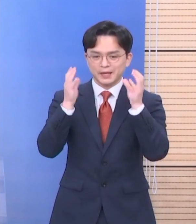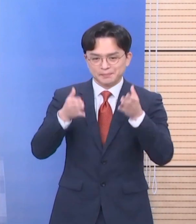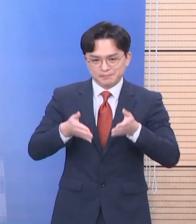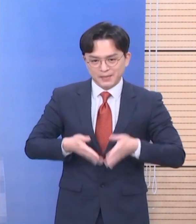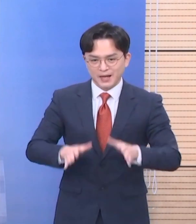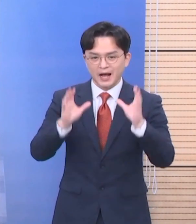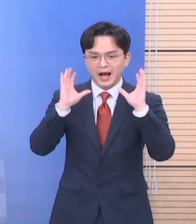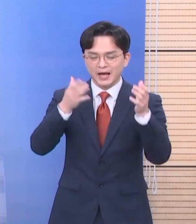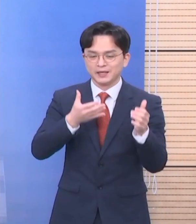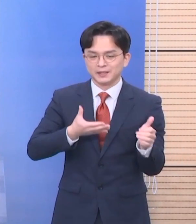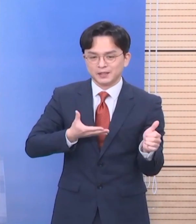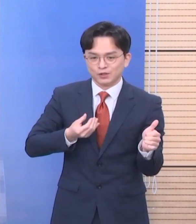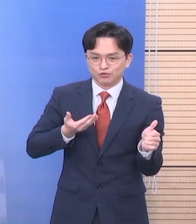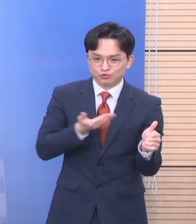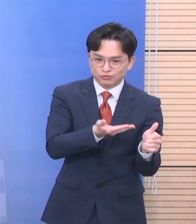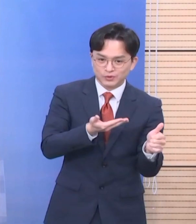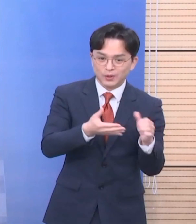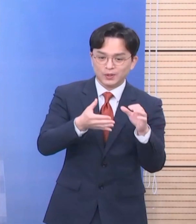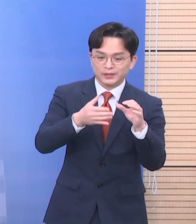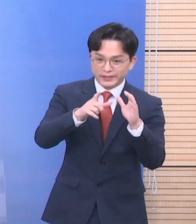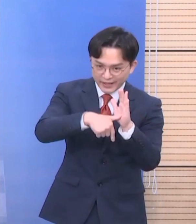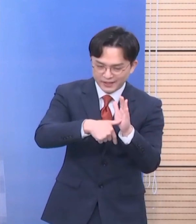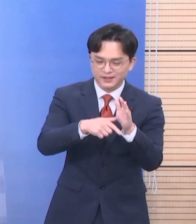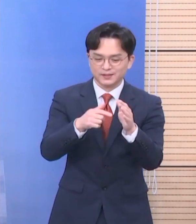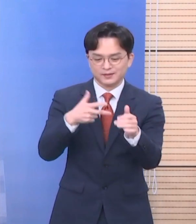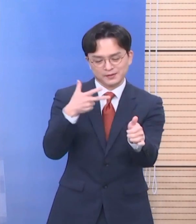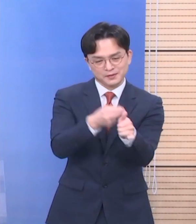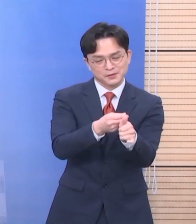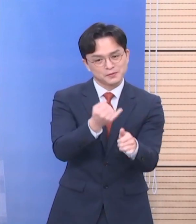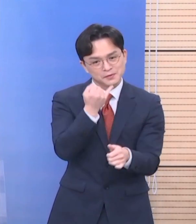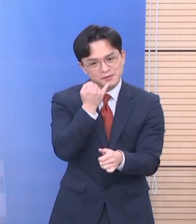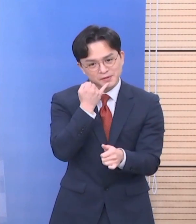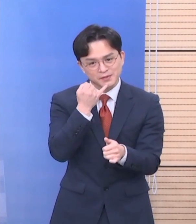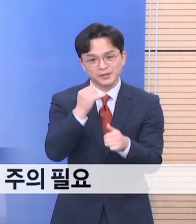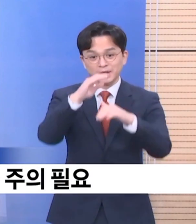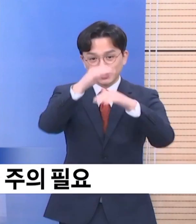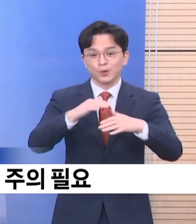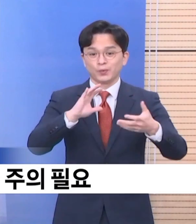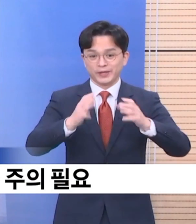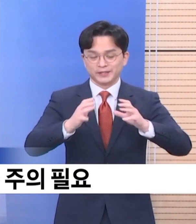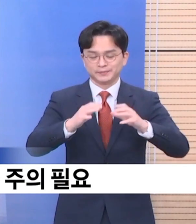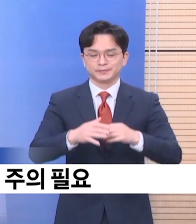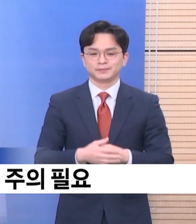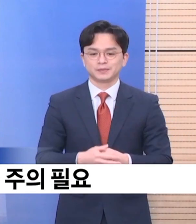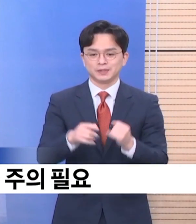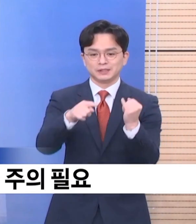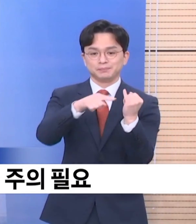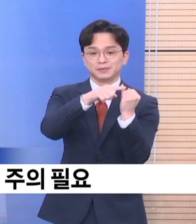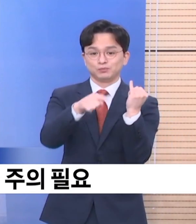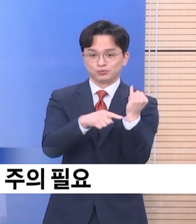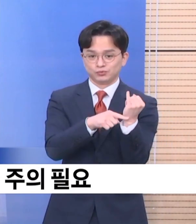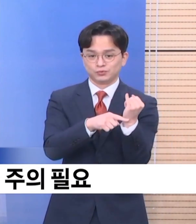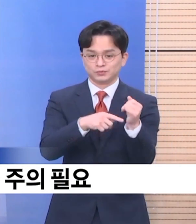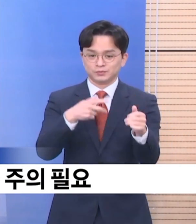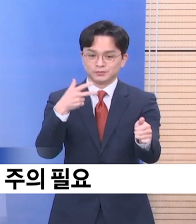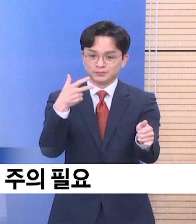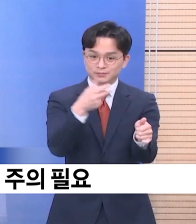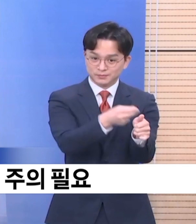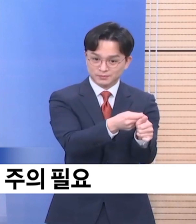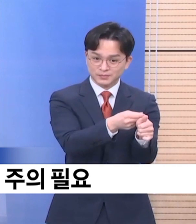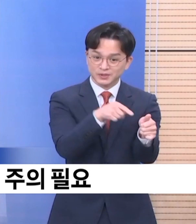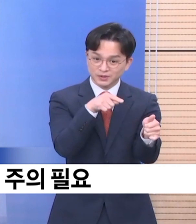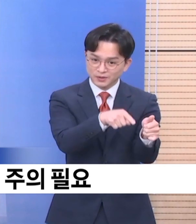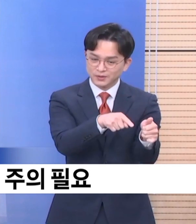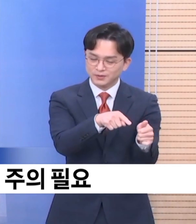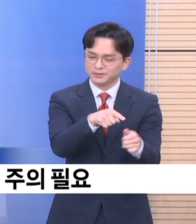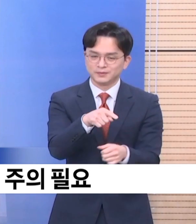신청 사항의 타당성에 관한 자문 결과입니다. 임신부에 대한 사용은 예방적 조치로 이 백신을 임신